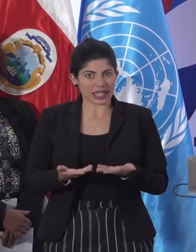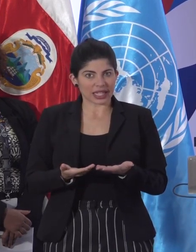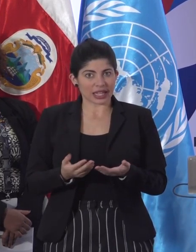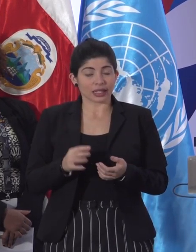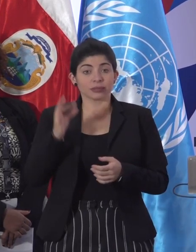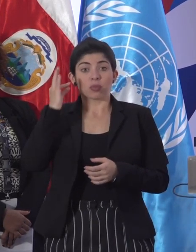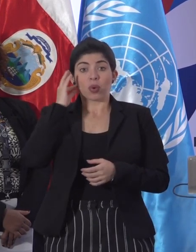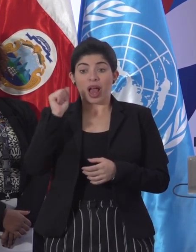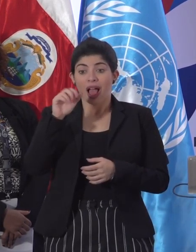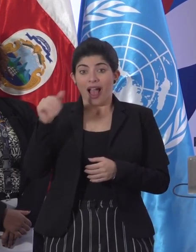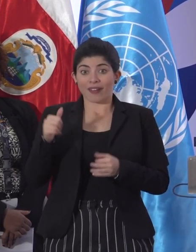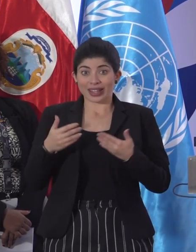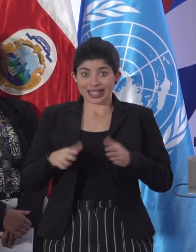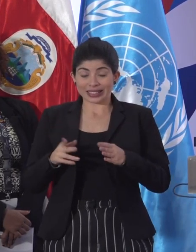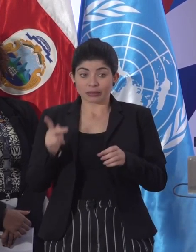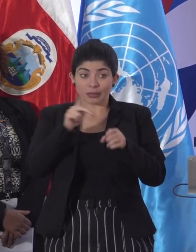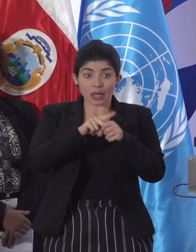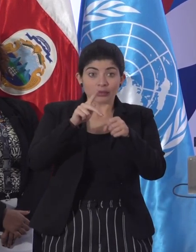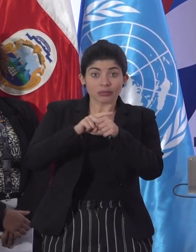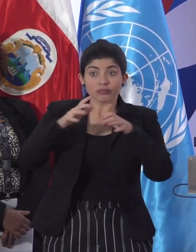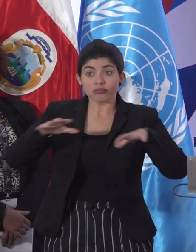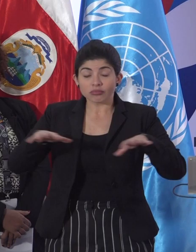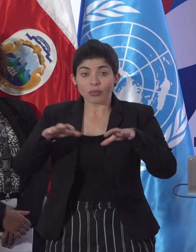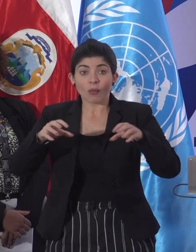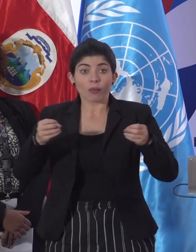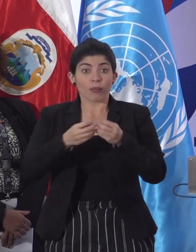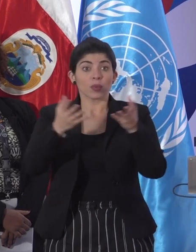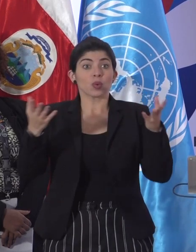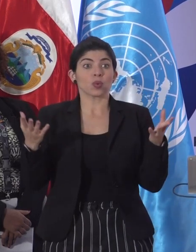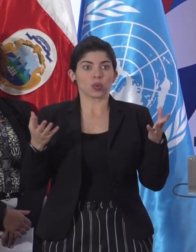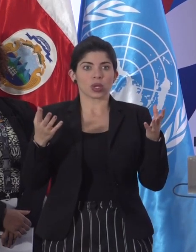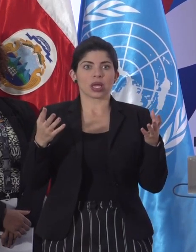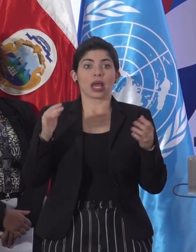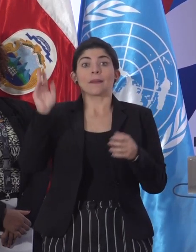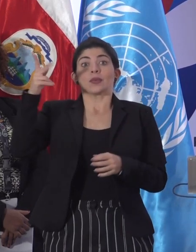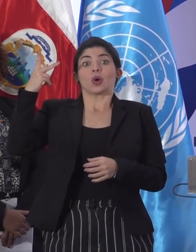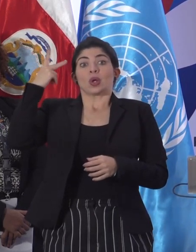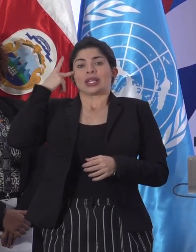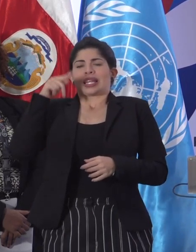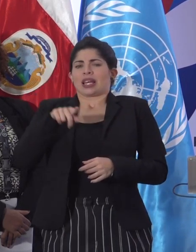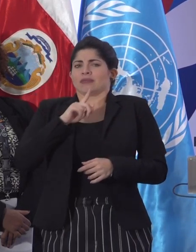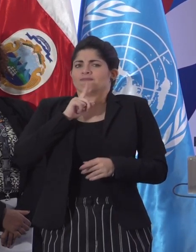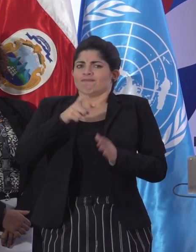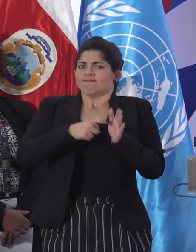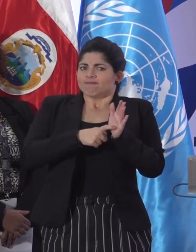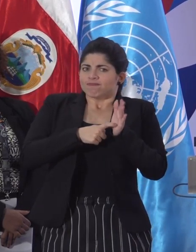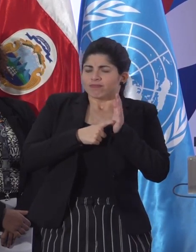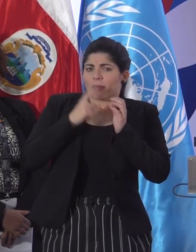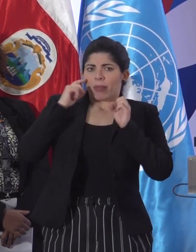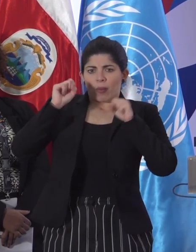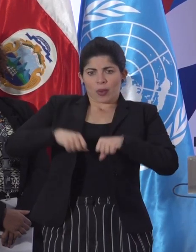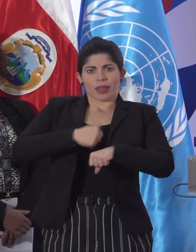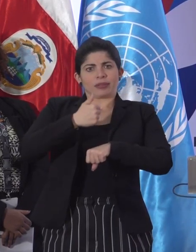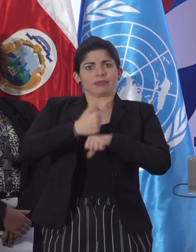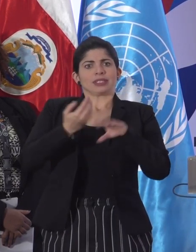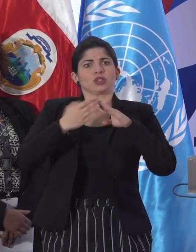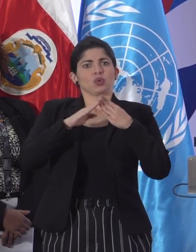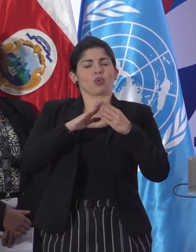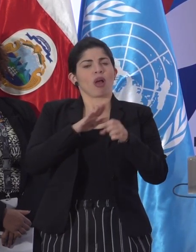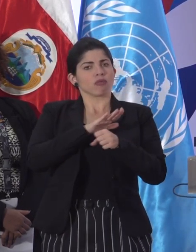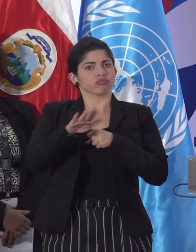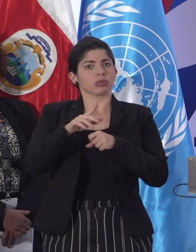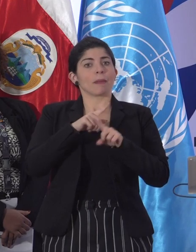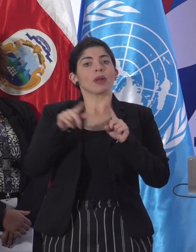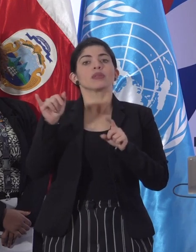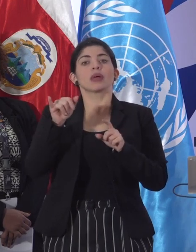de mujeres afrodescendientes en la vida pública y política es un requisito para consolidar la ciudadanía plena, pero es